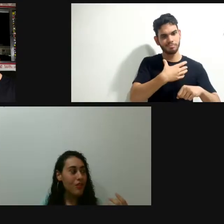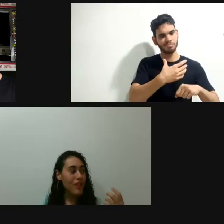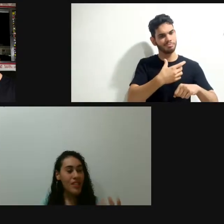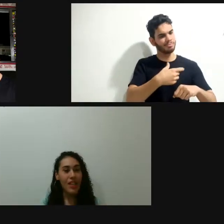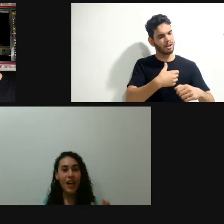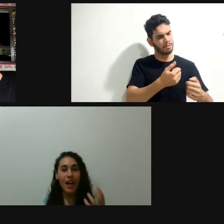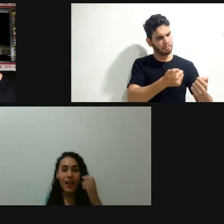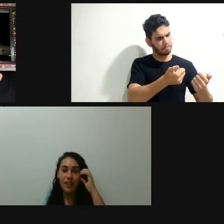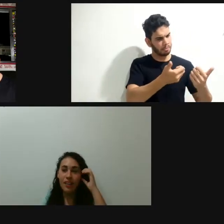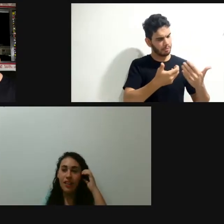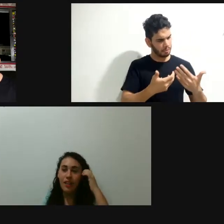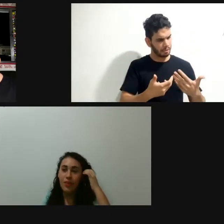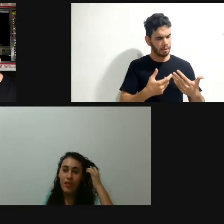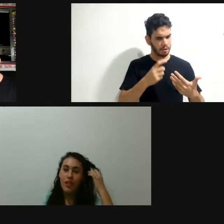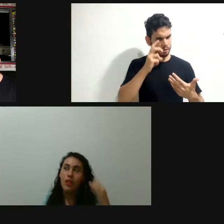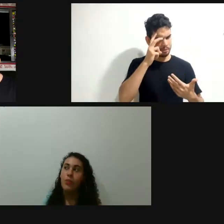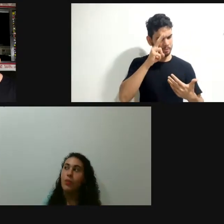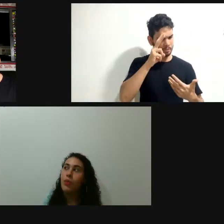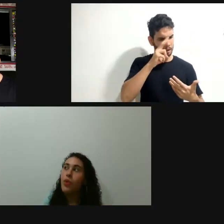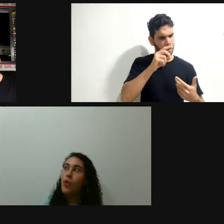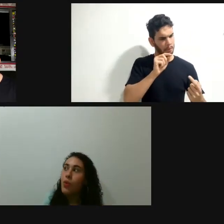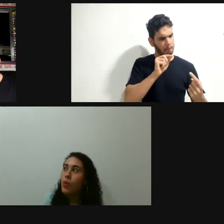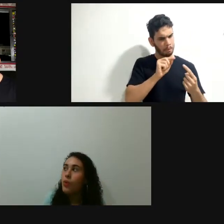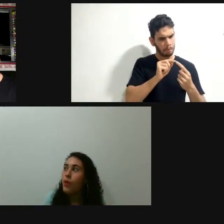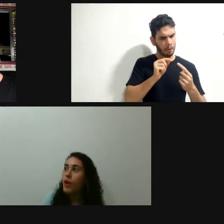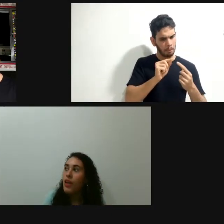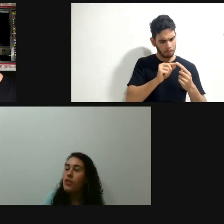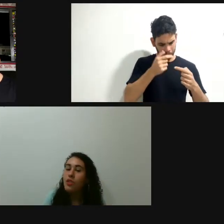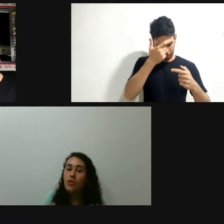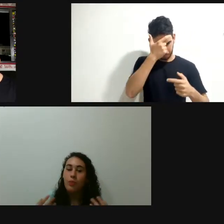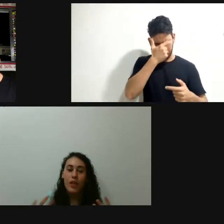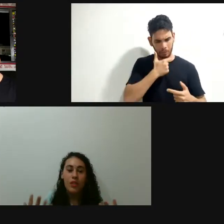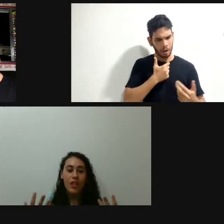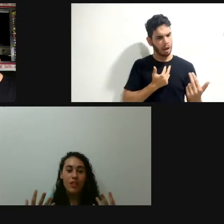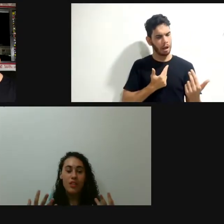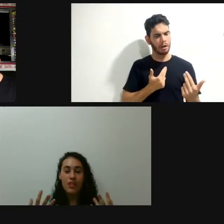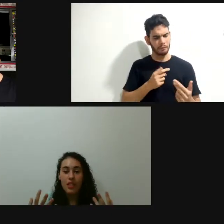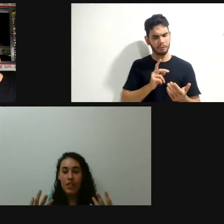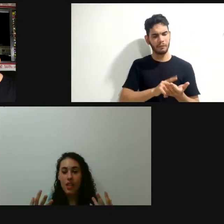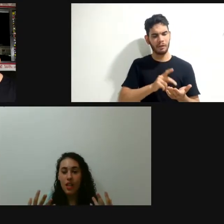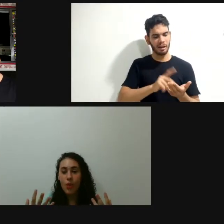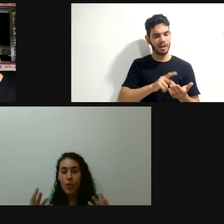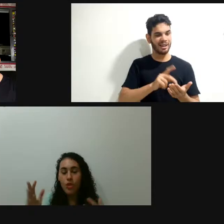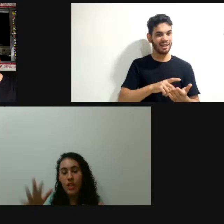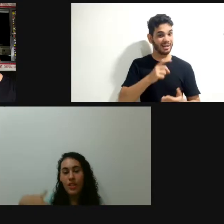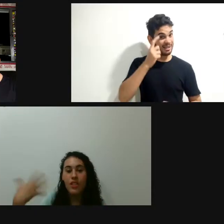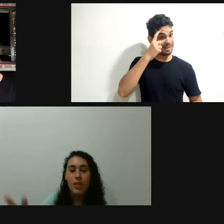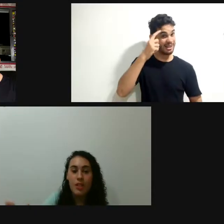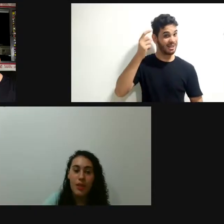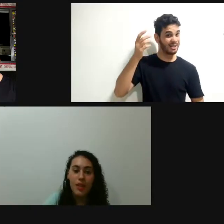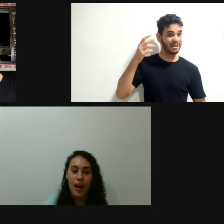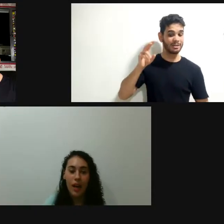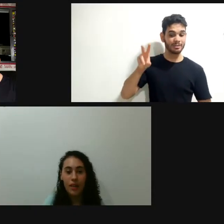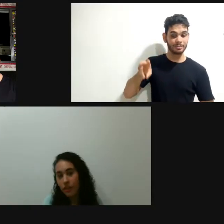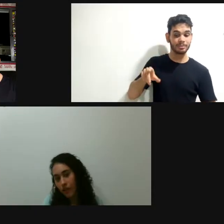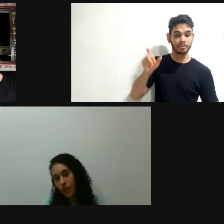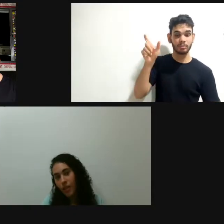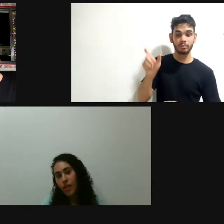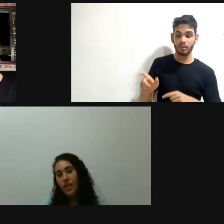simplesmente fiz a Agatha com o estilo de um personagem que eu gostaria de me